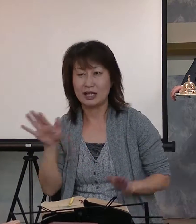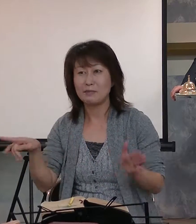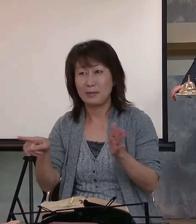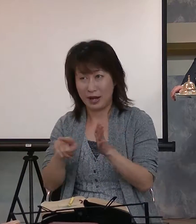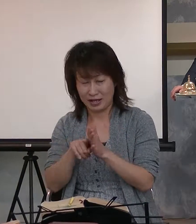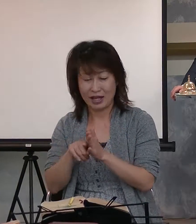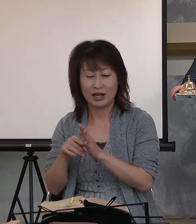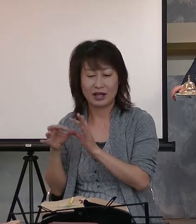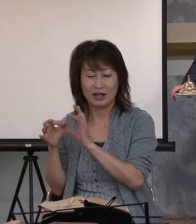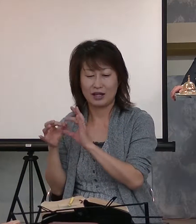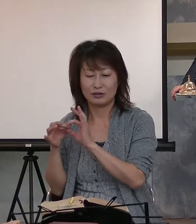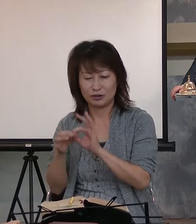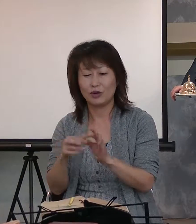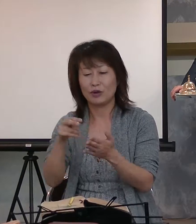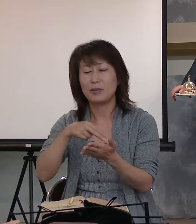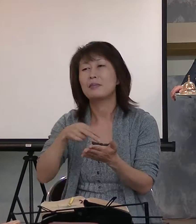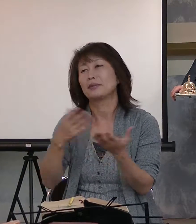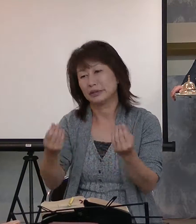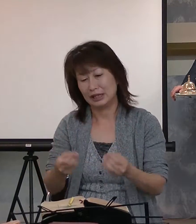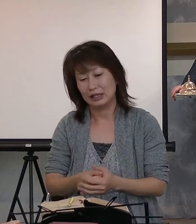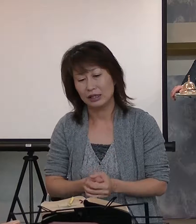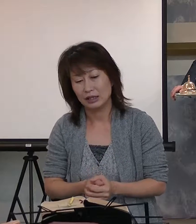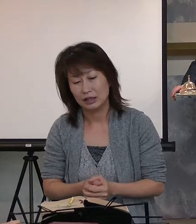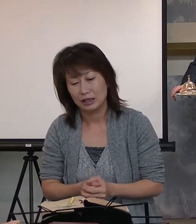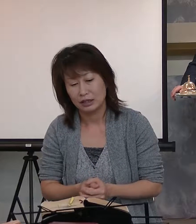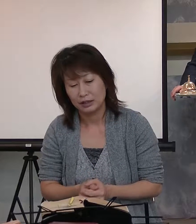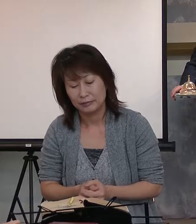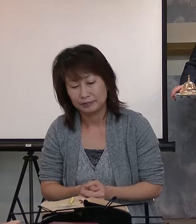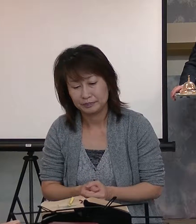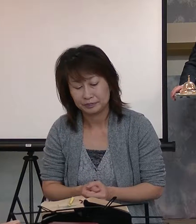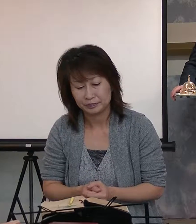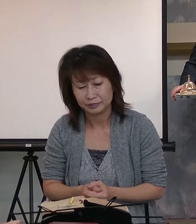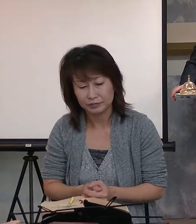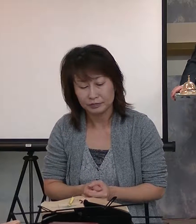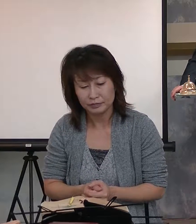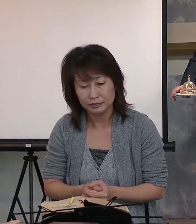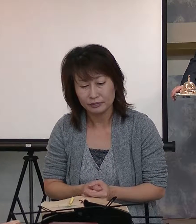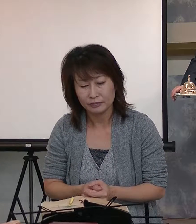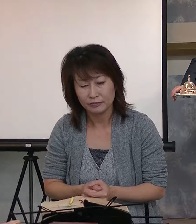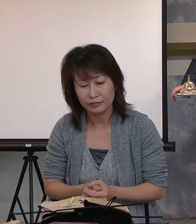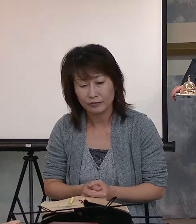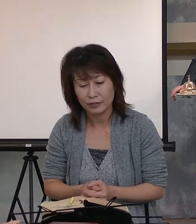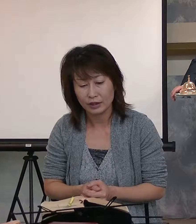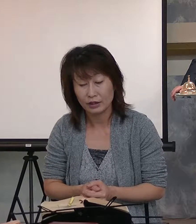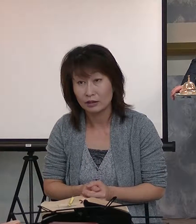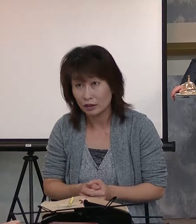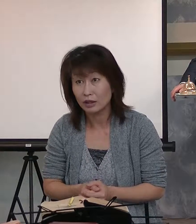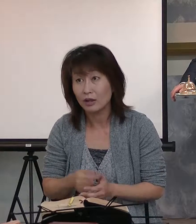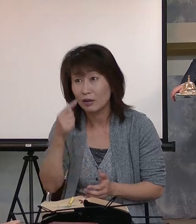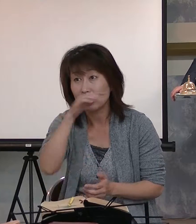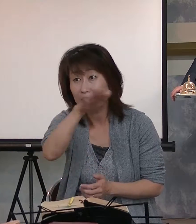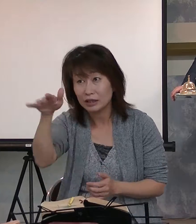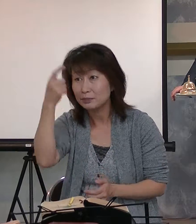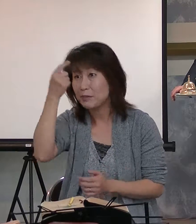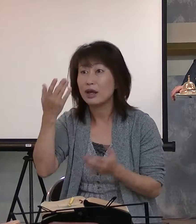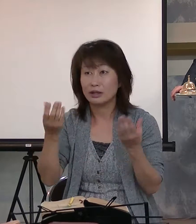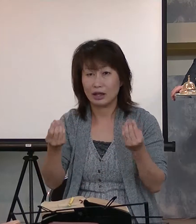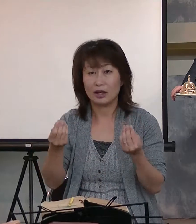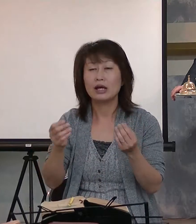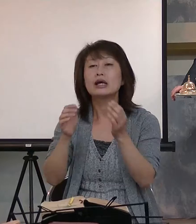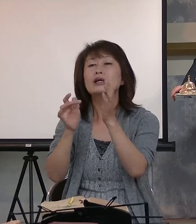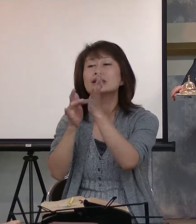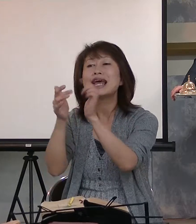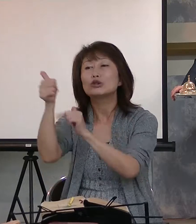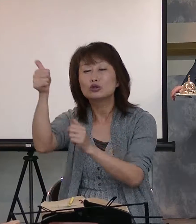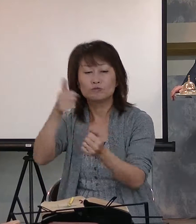まいりました。我々はその中からイエスの権威は神から来た